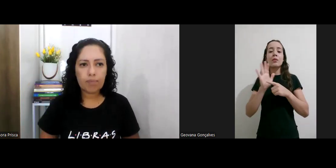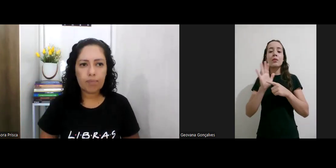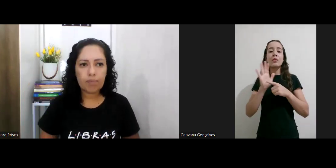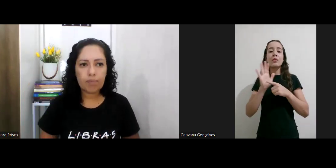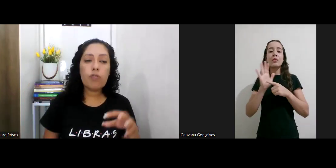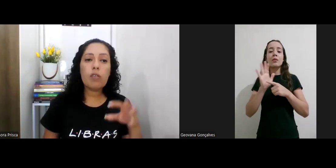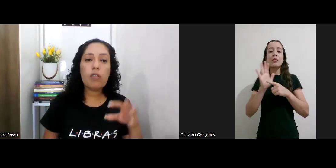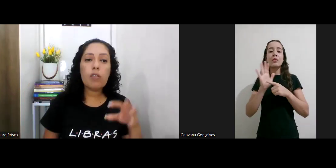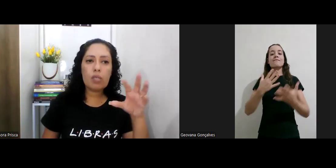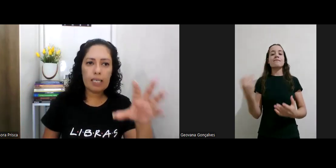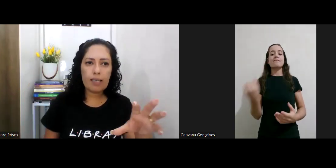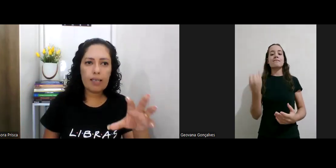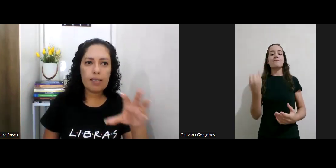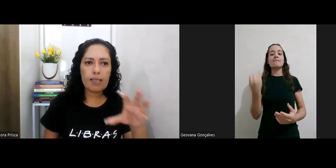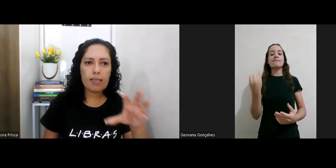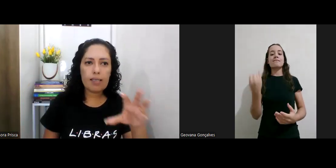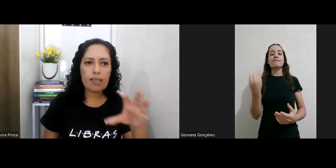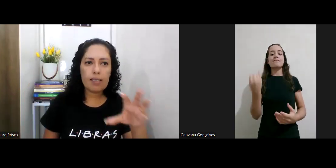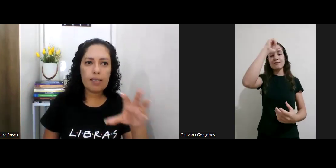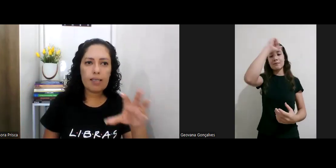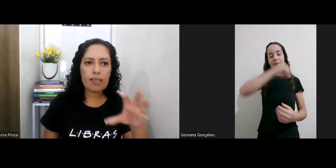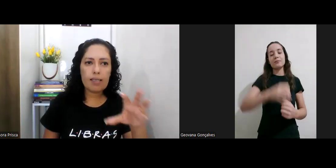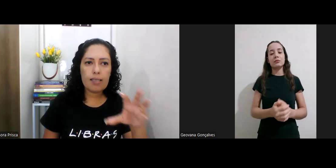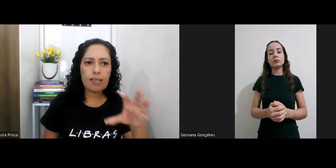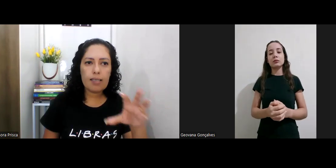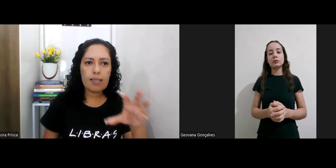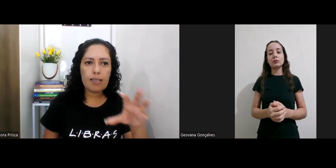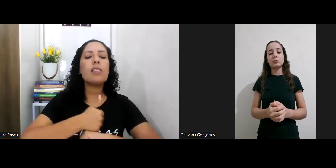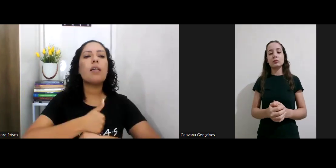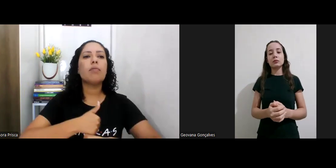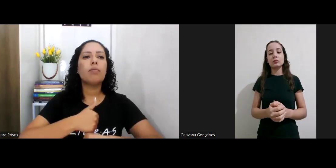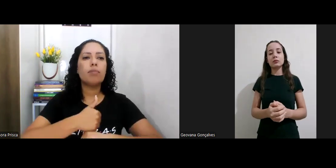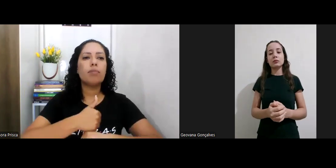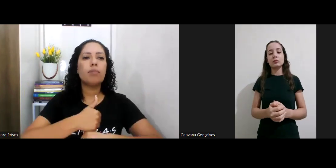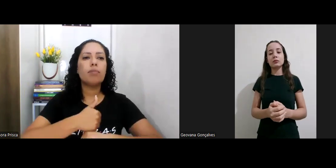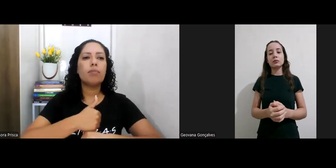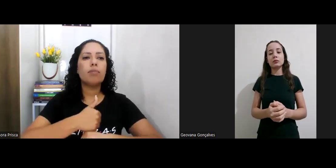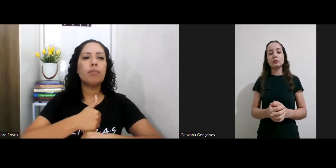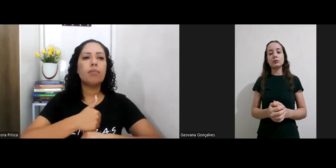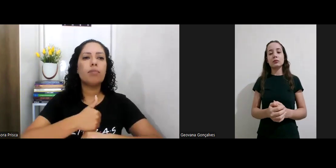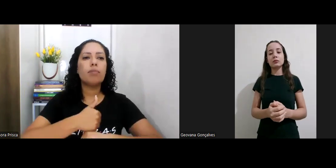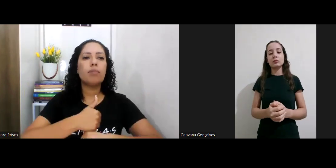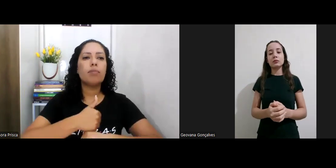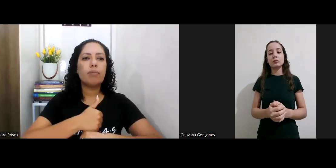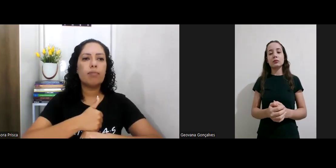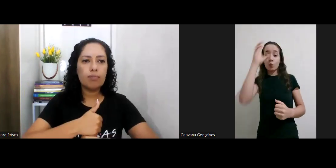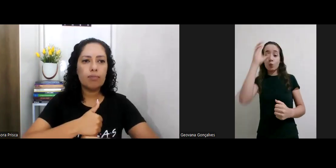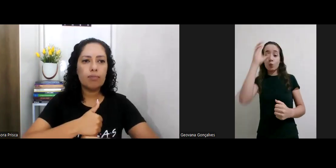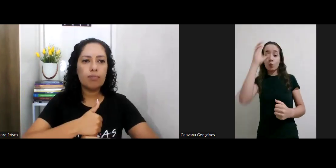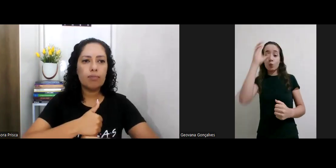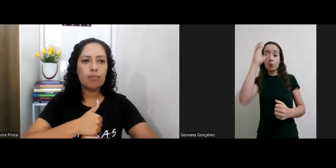aprender. Então, nós vimos aqui sinais para você falar a sua profissão.